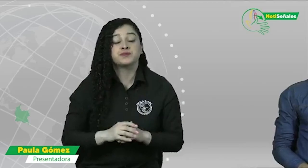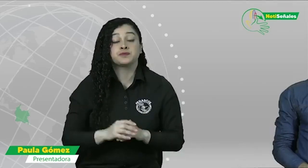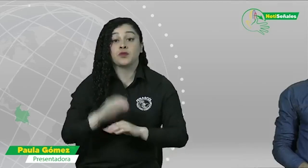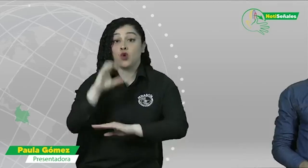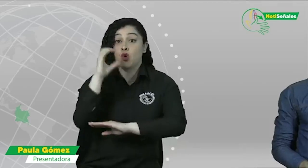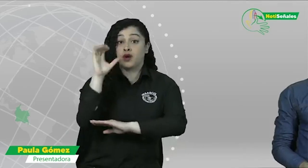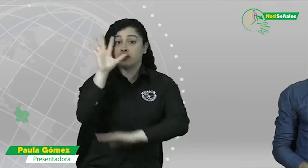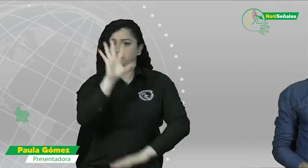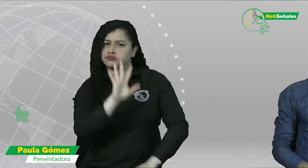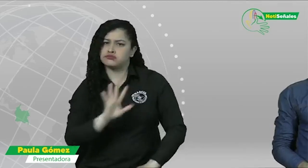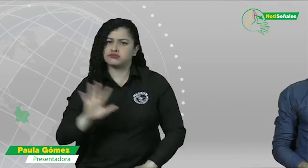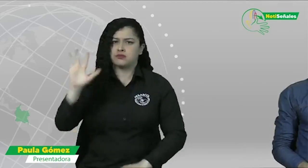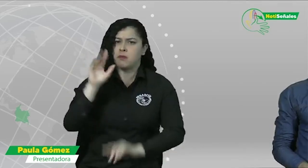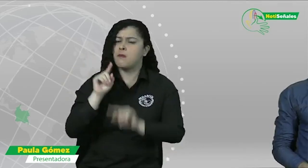nos informa que en Colombia,